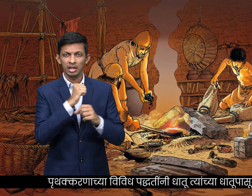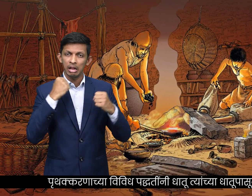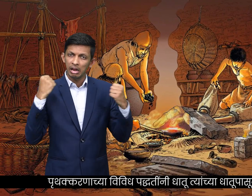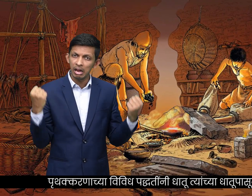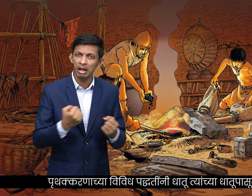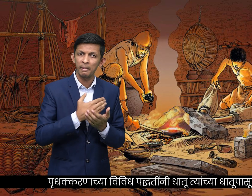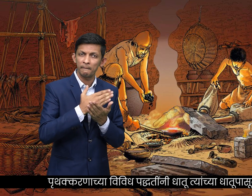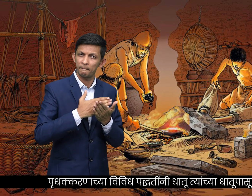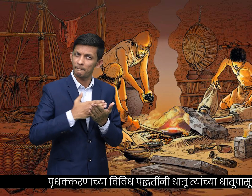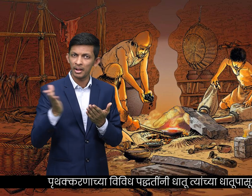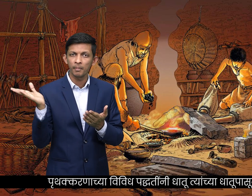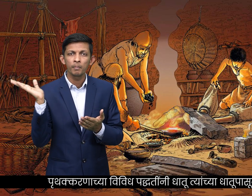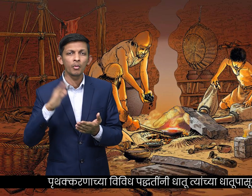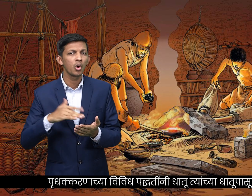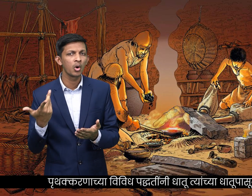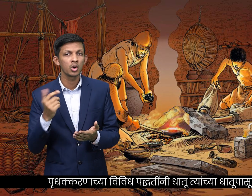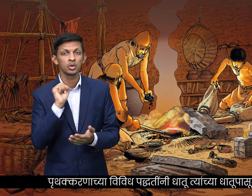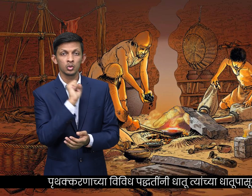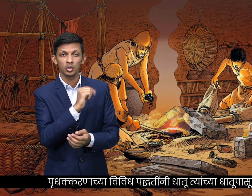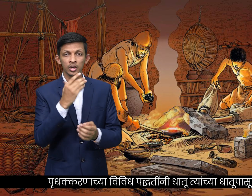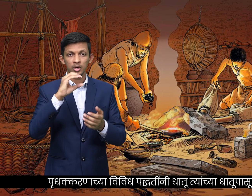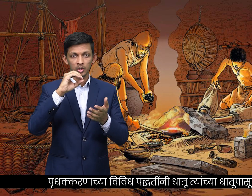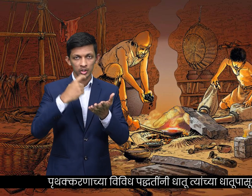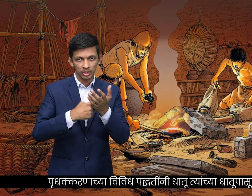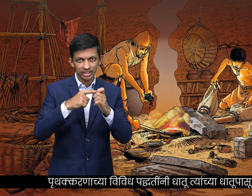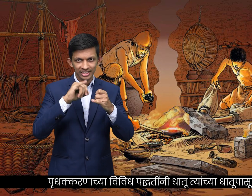पृथक्करणाच्या विविध पद्धतीने धातू त्यांच्या धातूपासून काढता येतात.